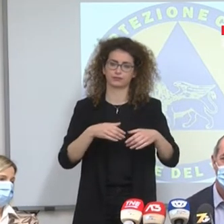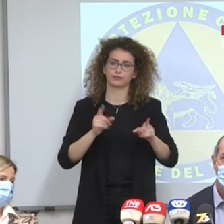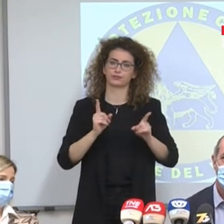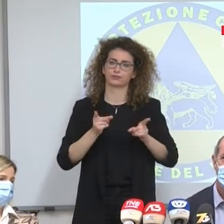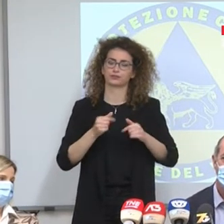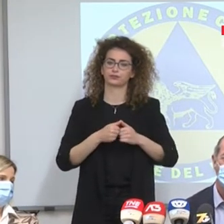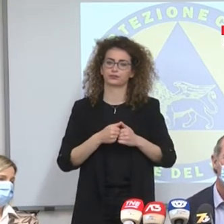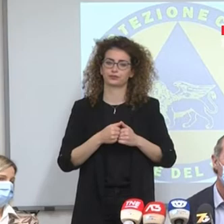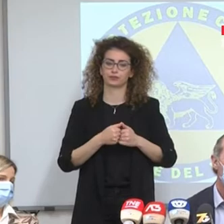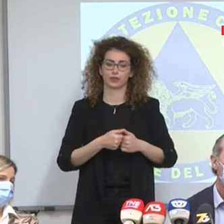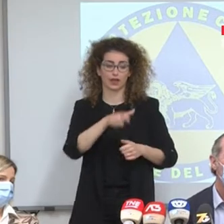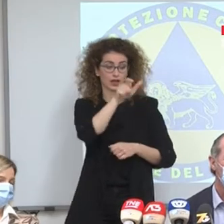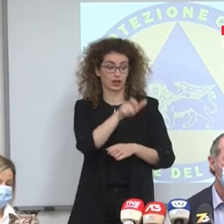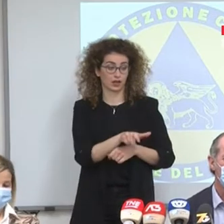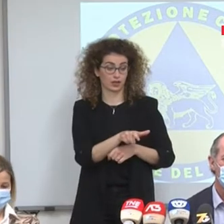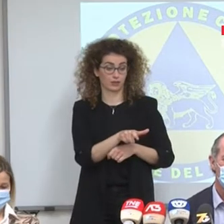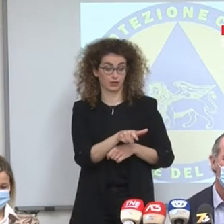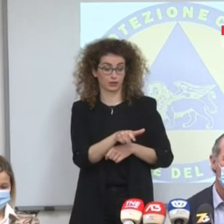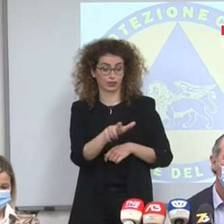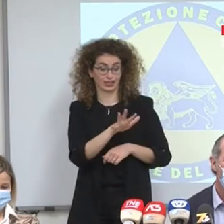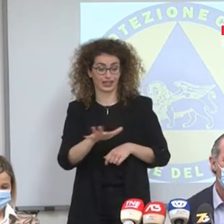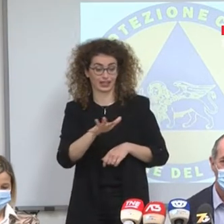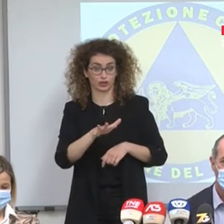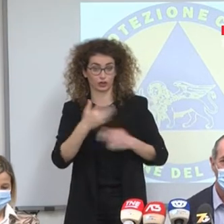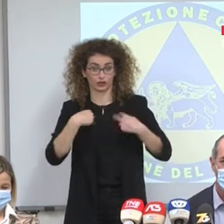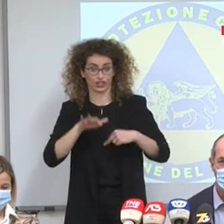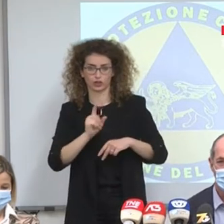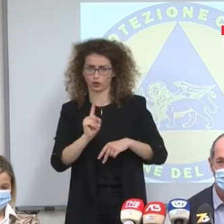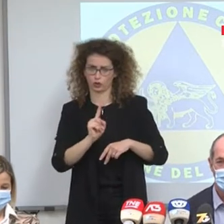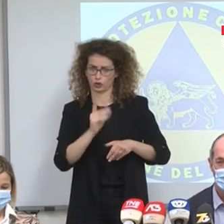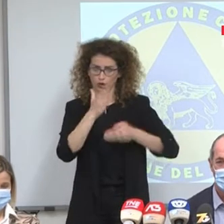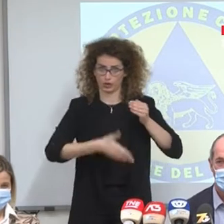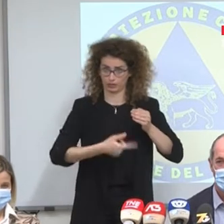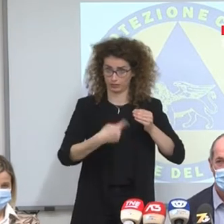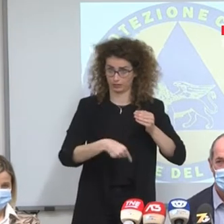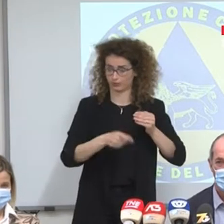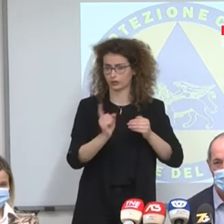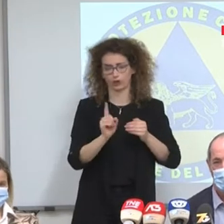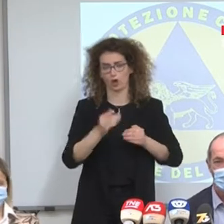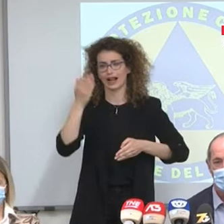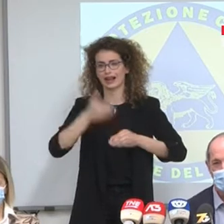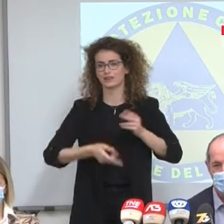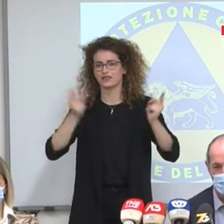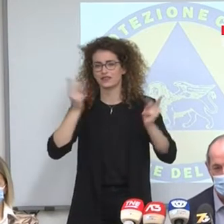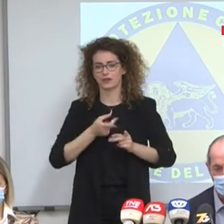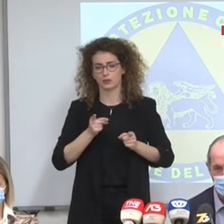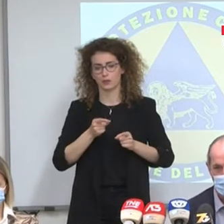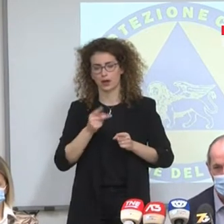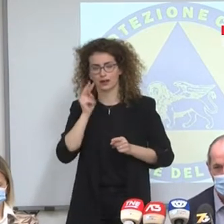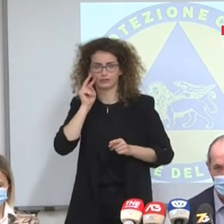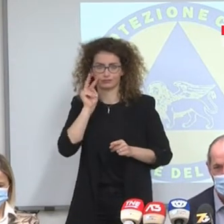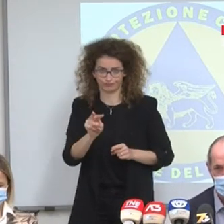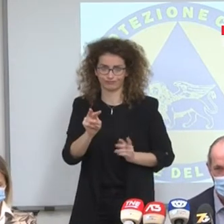la venuta vaccinazione di un cittadino che non è del tuo territorio, ma il vero fattore limitante, per non far finta di non